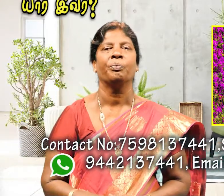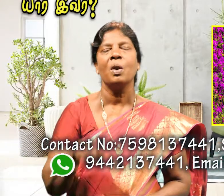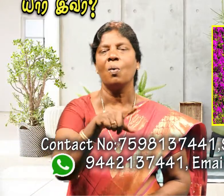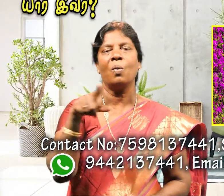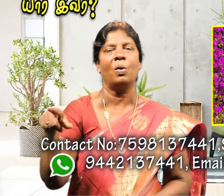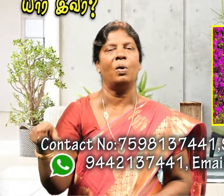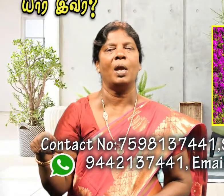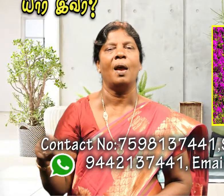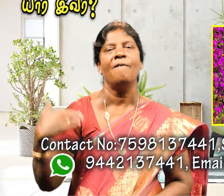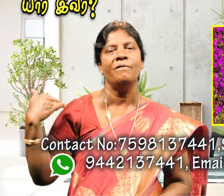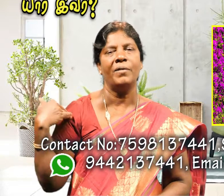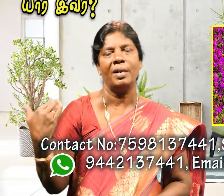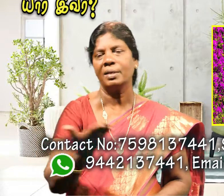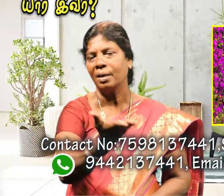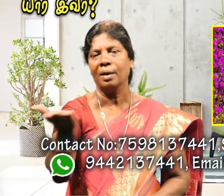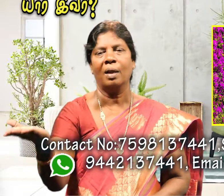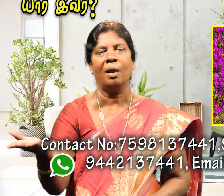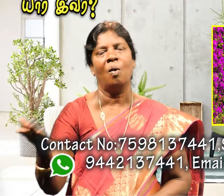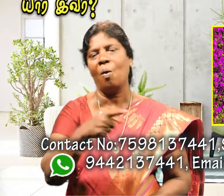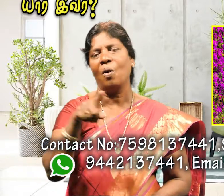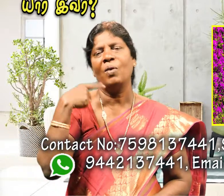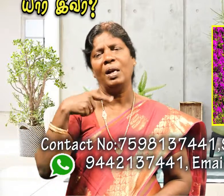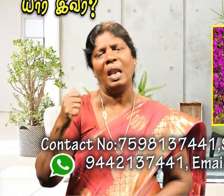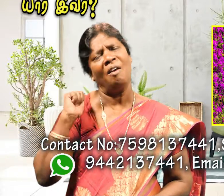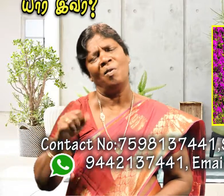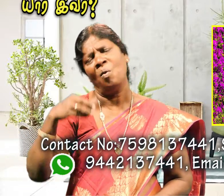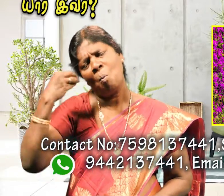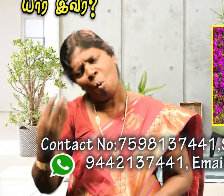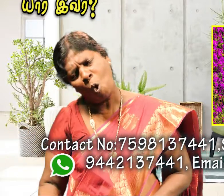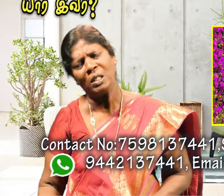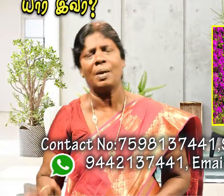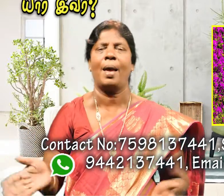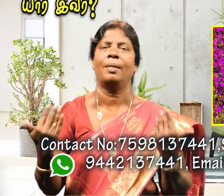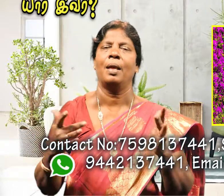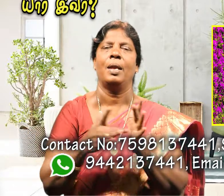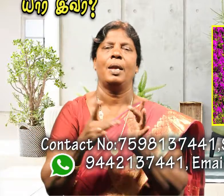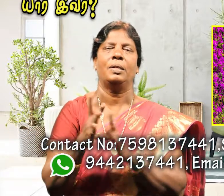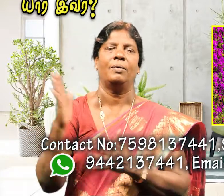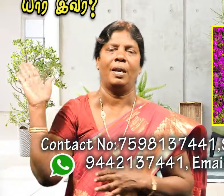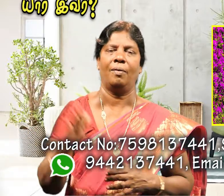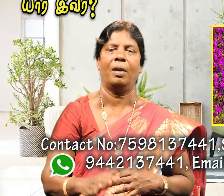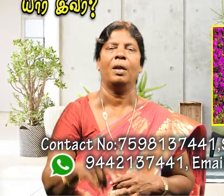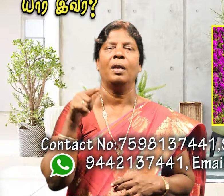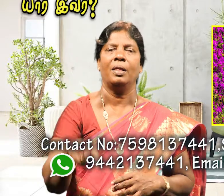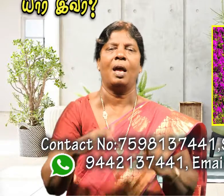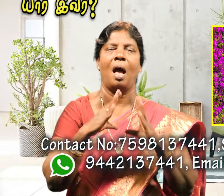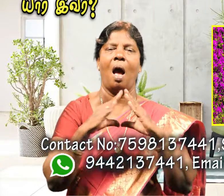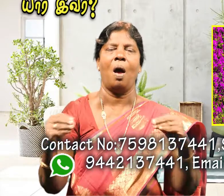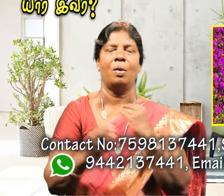நண்பர்களே, உங்களுடைய வாழ்க்கை சூழ்நிலைகள் எவ்வளவு மோசமாக இருந்தாலும் இயேசு